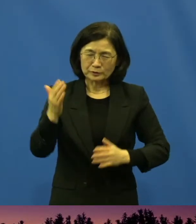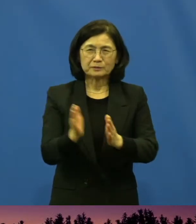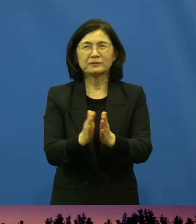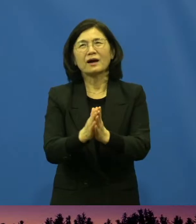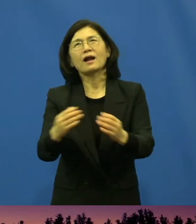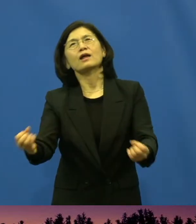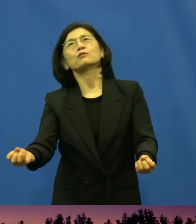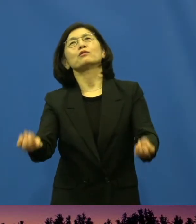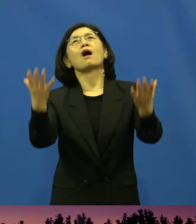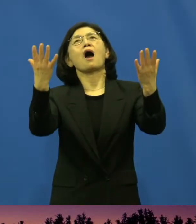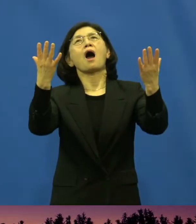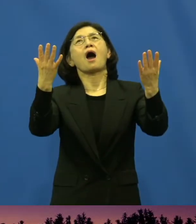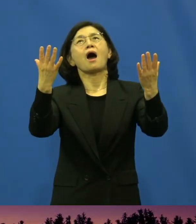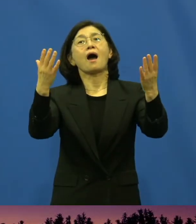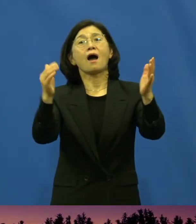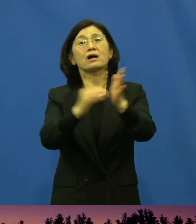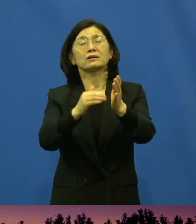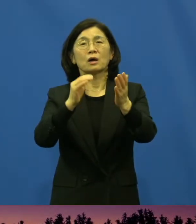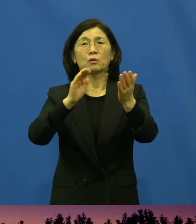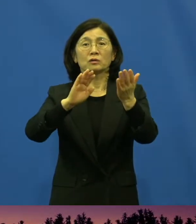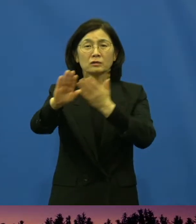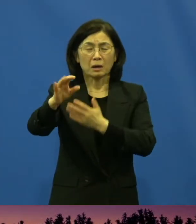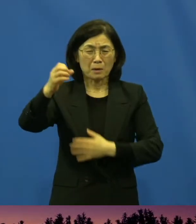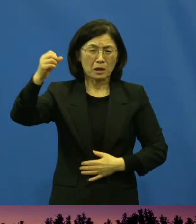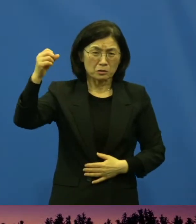죄를 짓는 게 우리의 삶일까요?